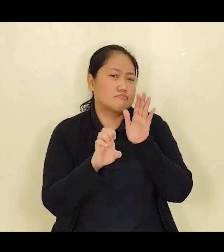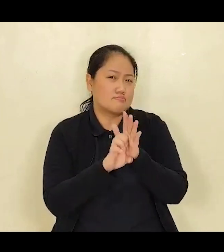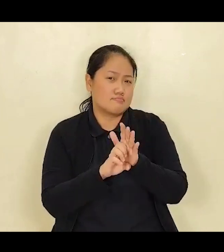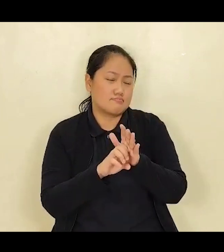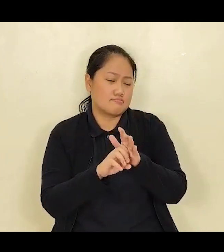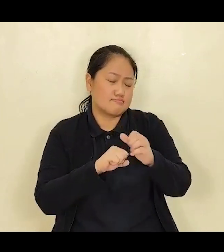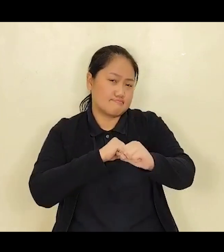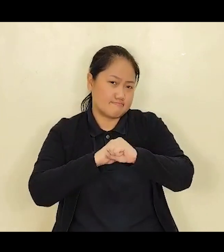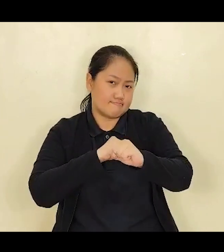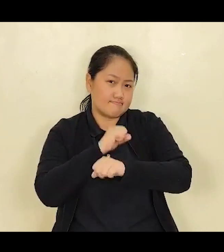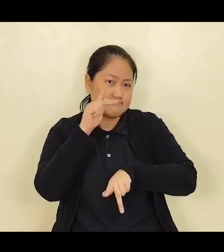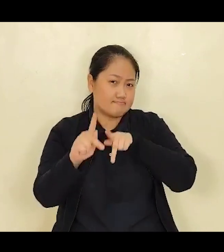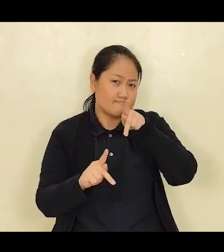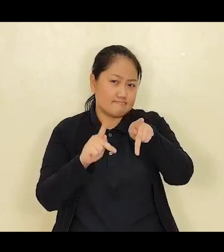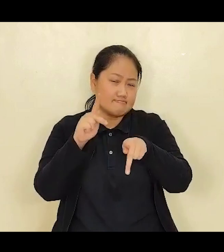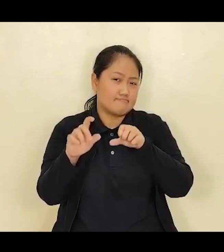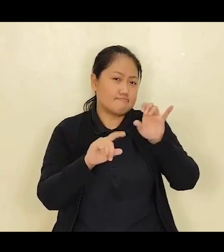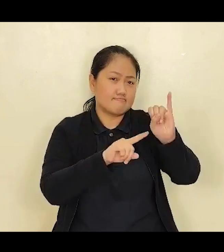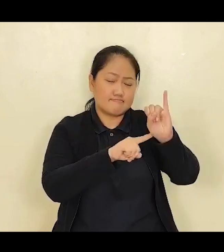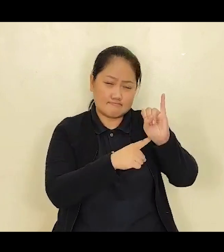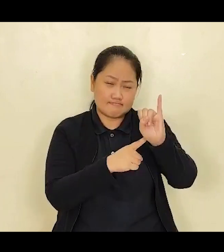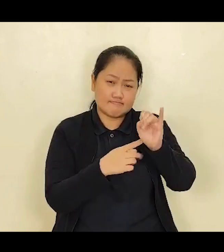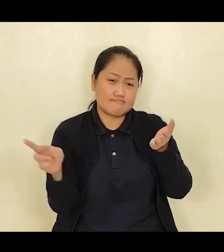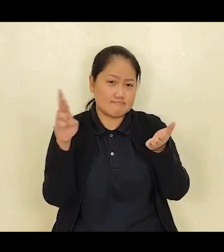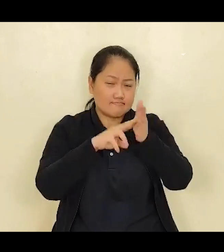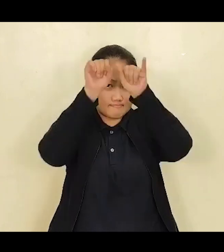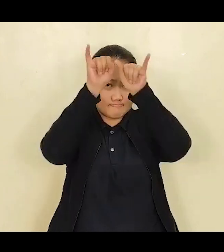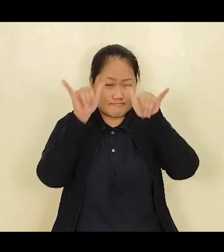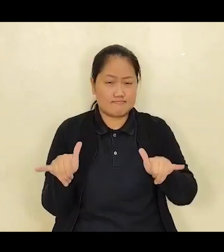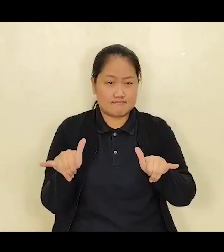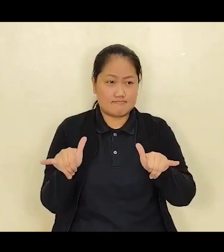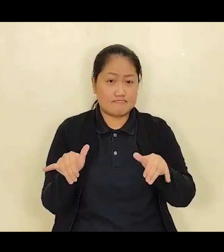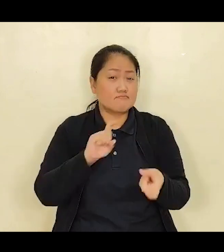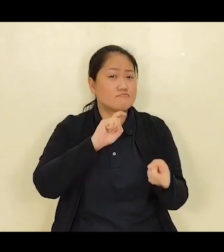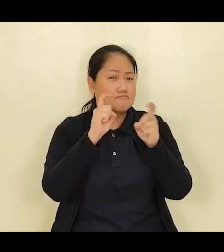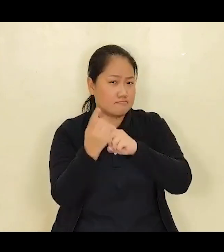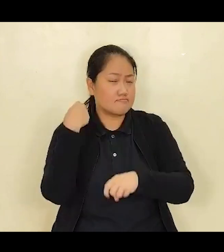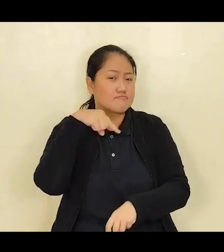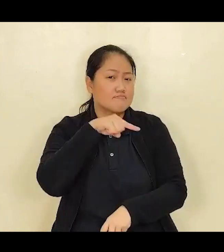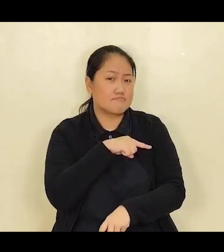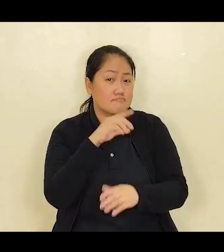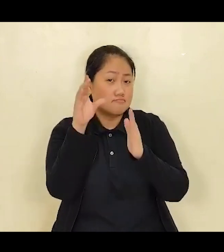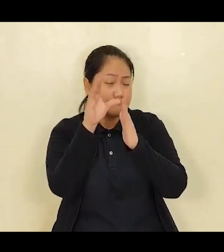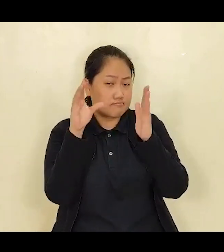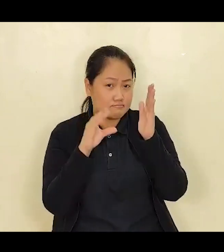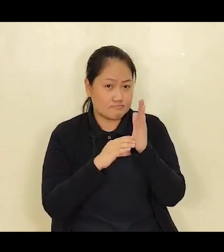ng isinusulong na People's Initiative na Lagda System para baguhin ang ating saligang batas.